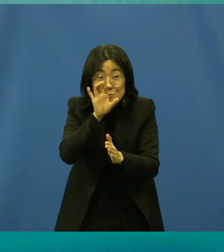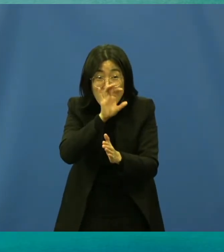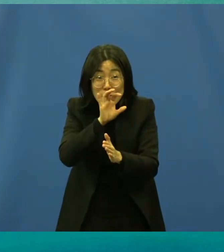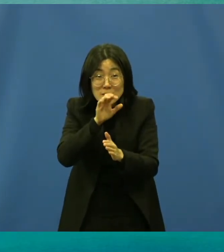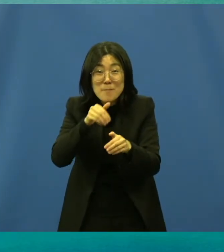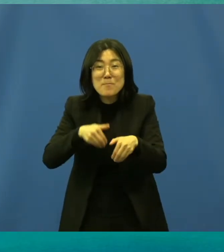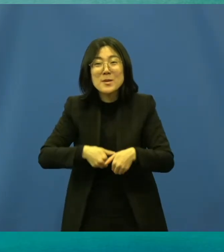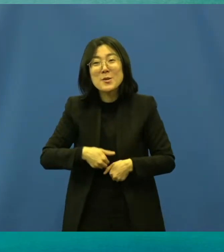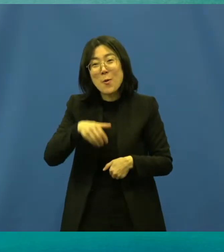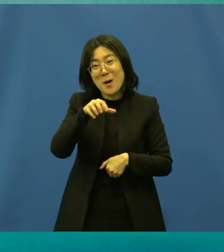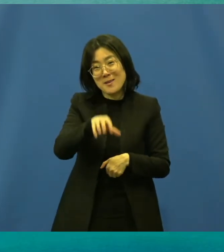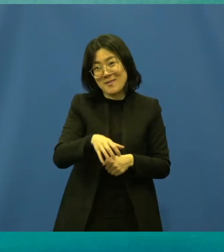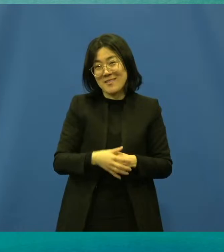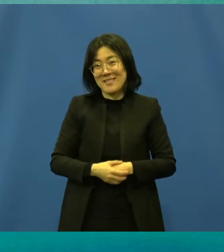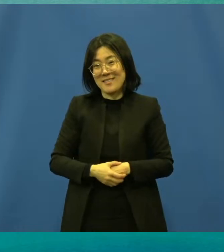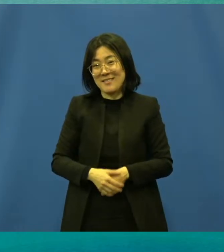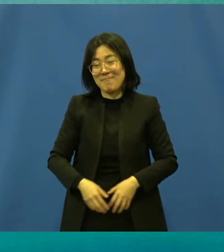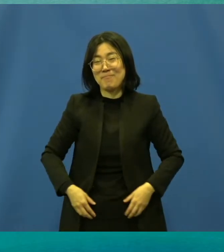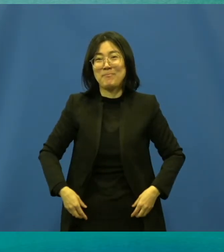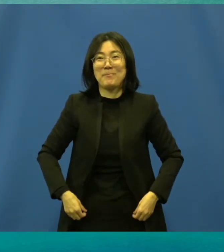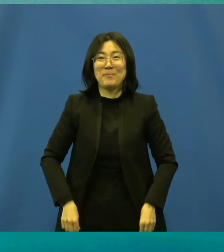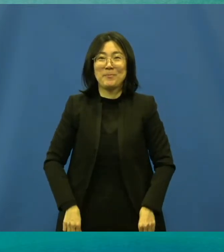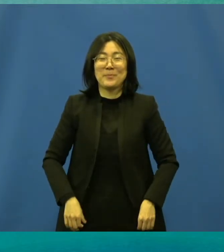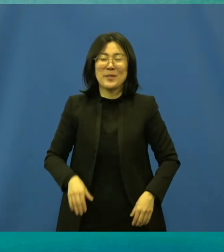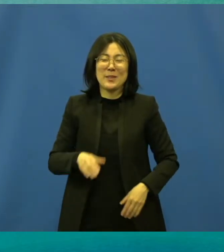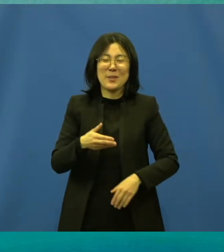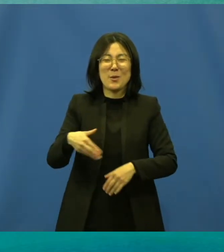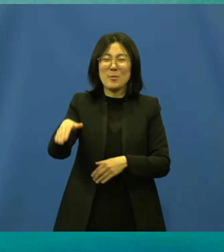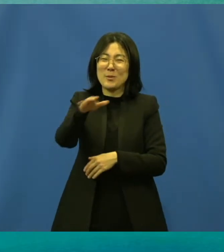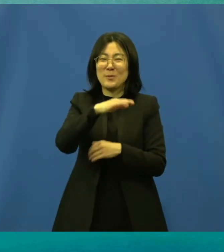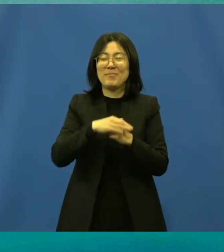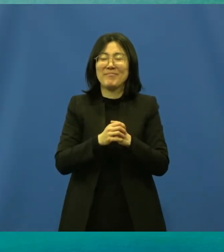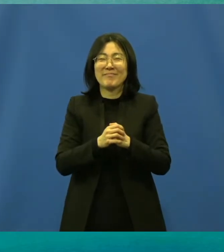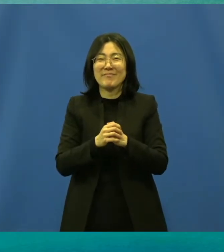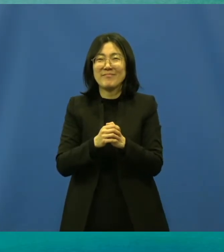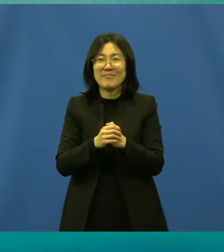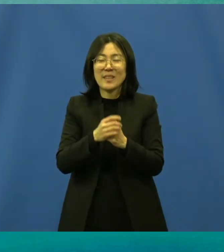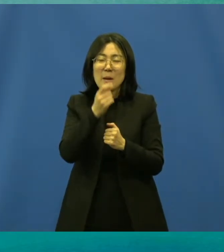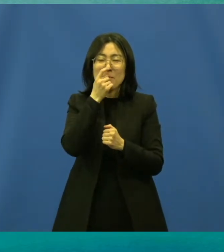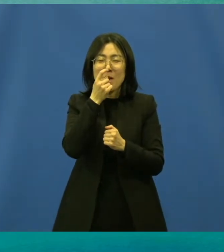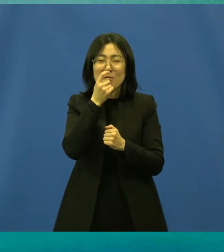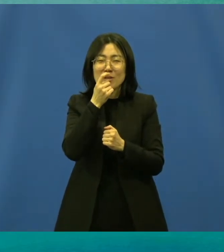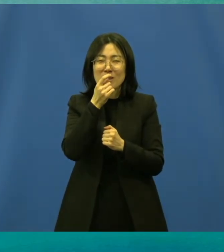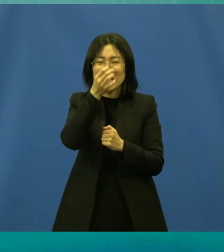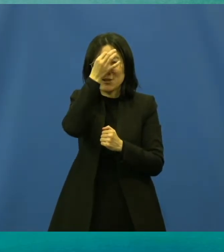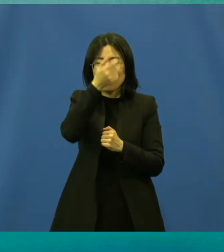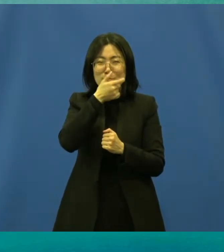우리는 잘 배우지 못합니다. 배우고 깨닫는 데 느립니다.